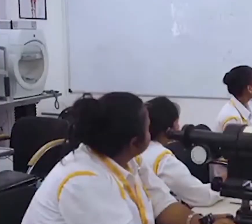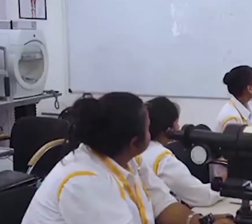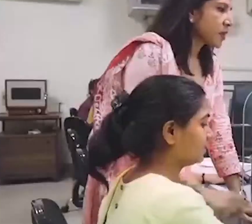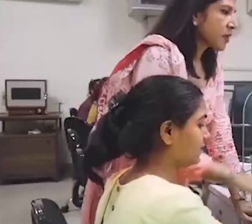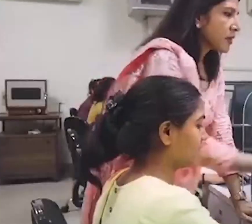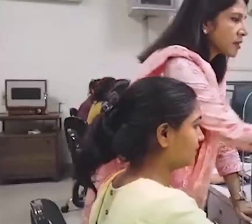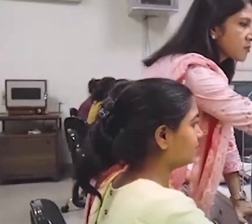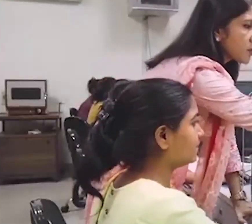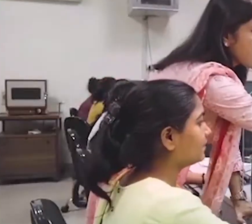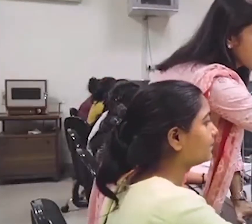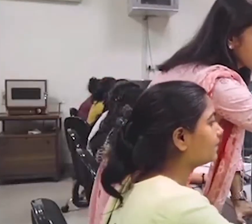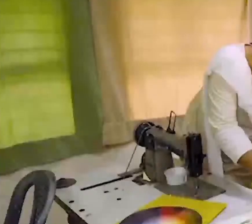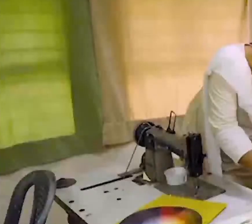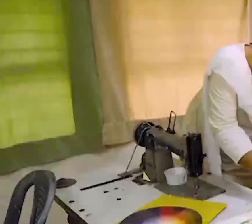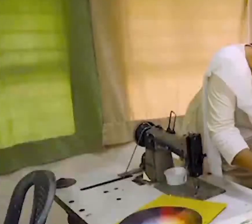स्वीकार्यता का विकास होगा।